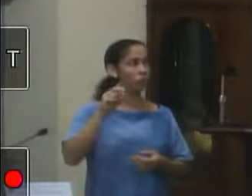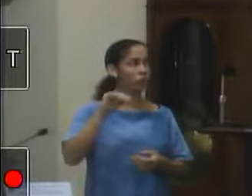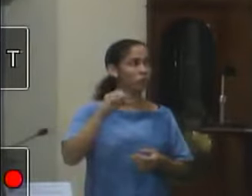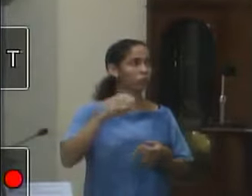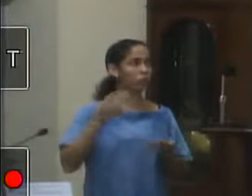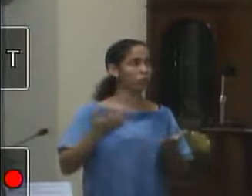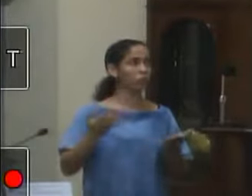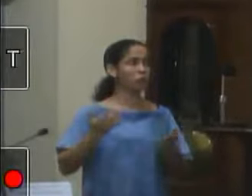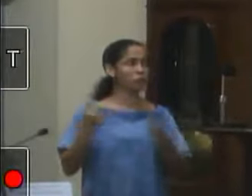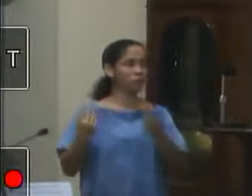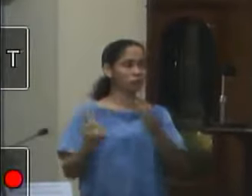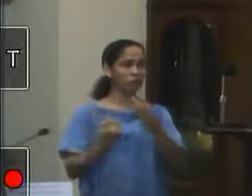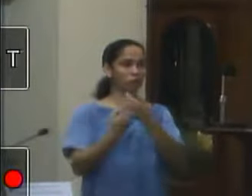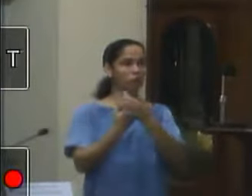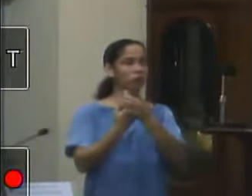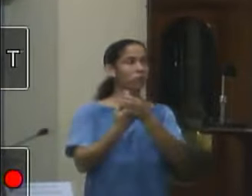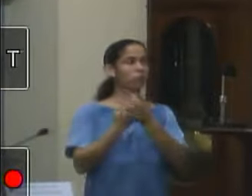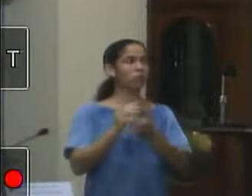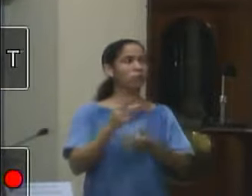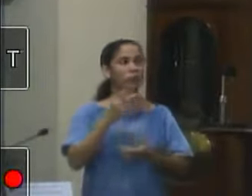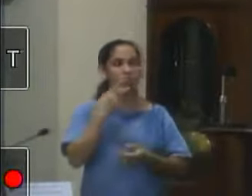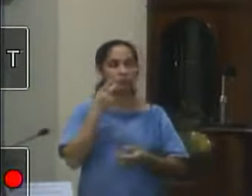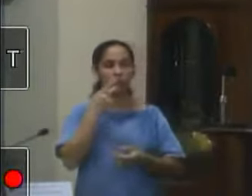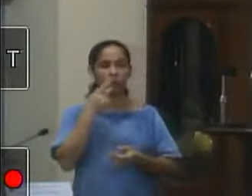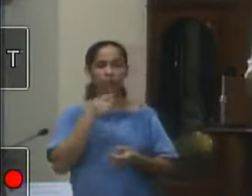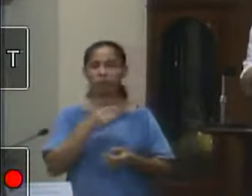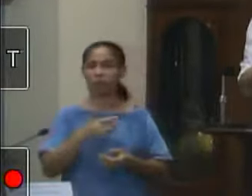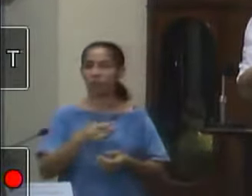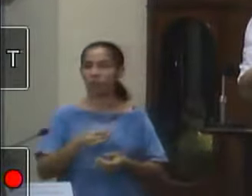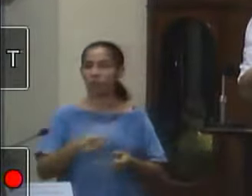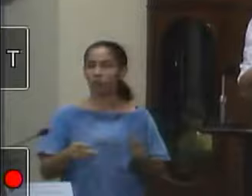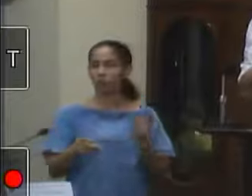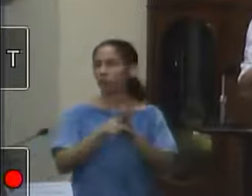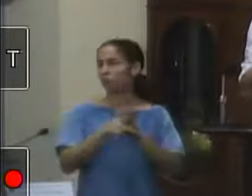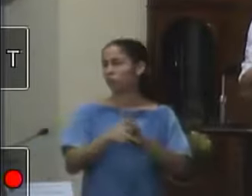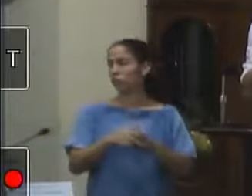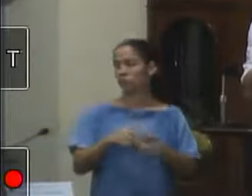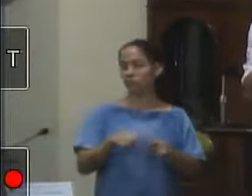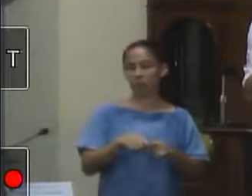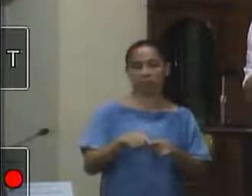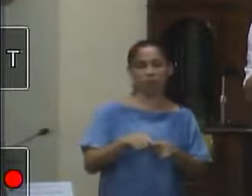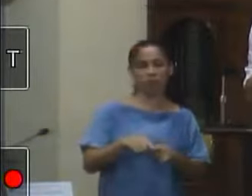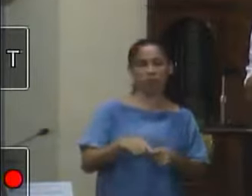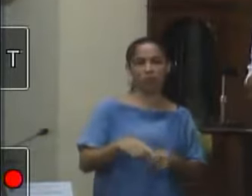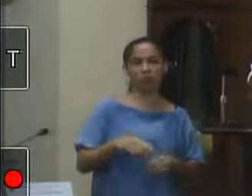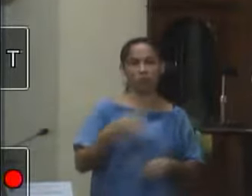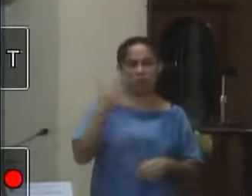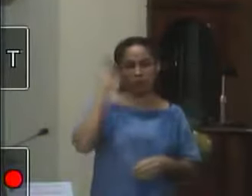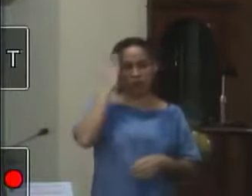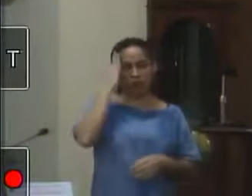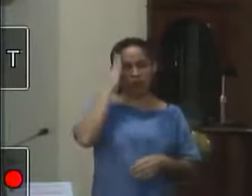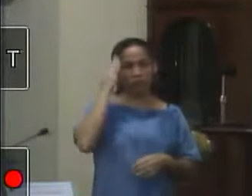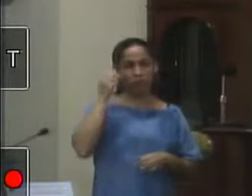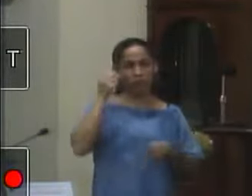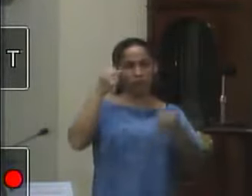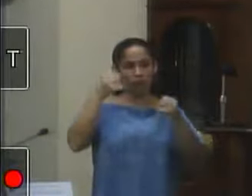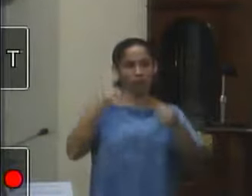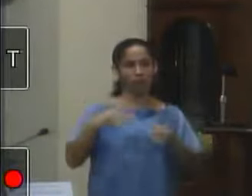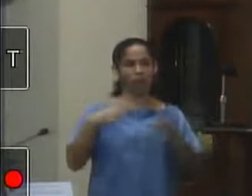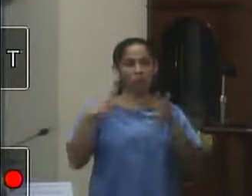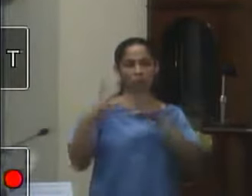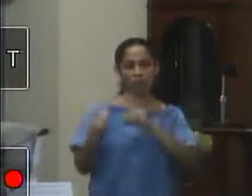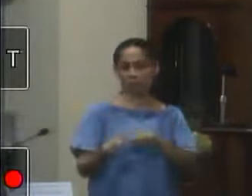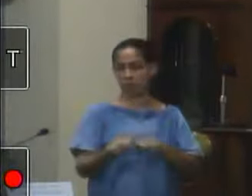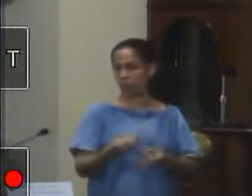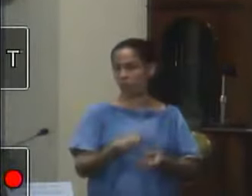aqui nessa tribuna, falou com muita propriedade, pertinente às colocações do vereador